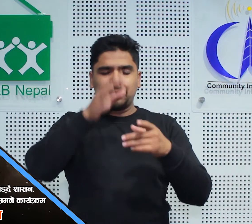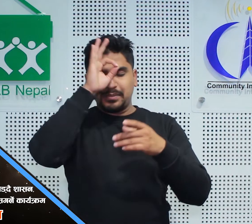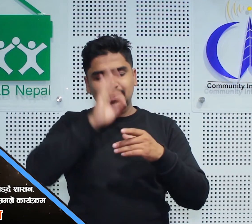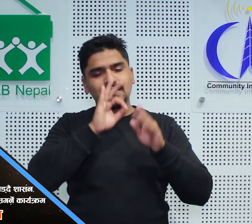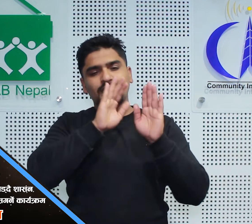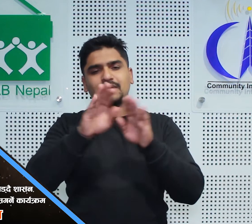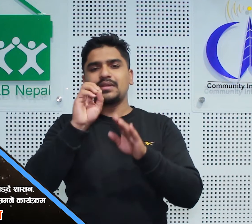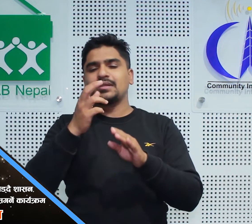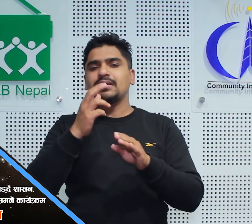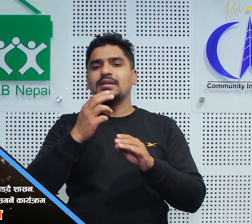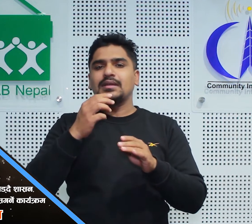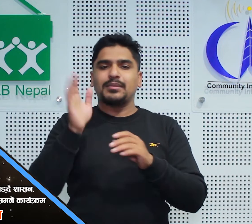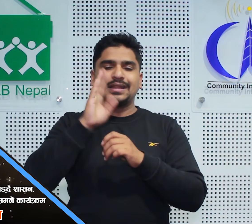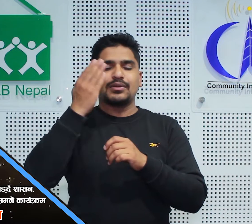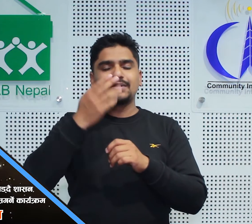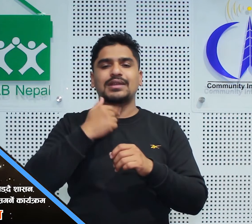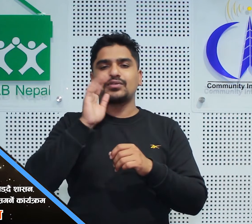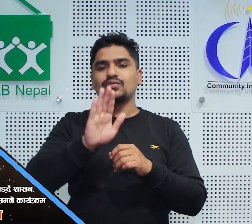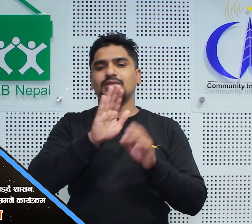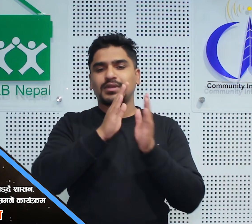धन्यवाद व्यक्त गर्दै बिदा हुन चाहन्छु। नमस्कार।